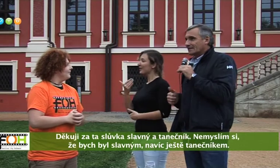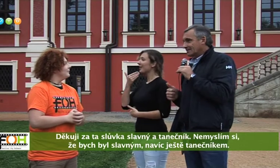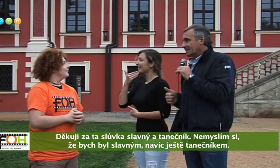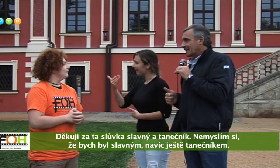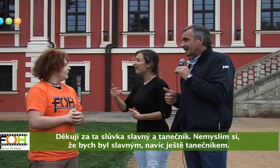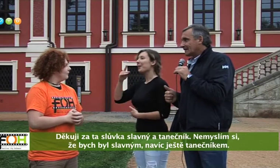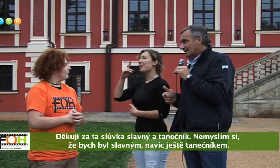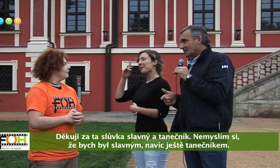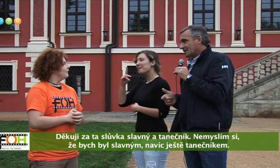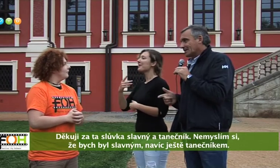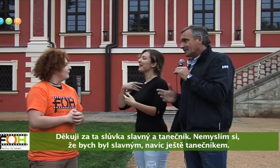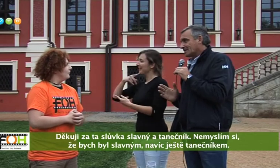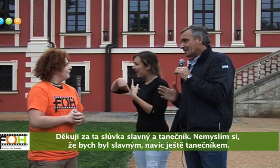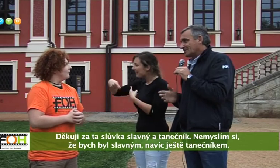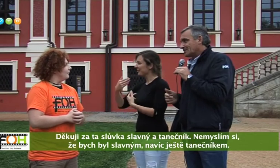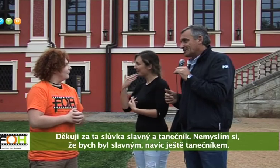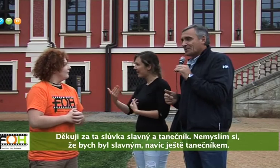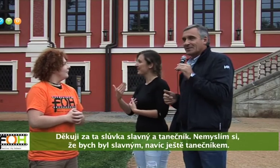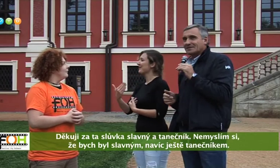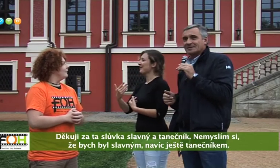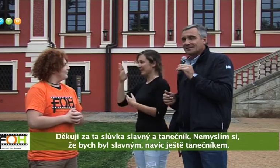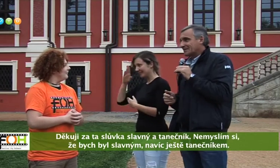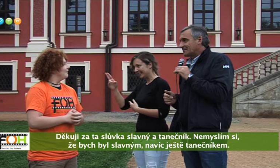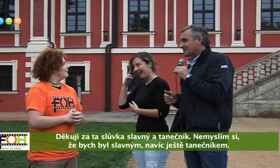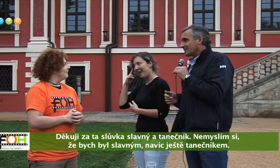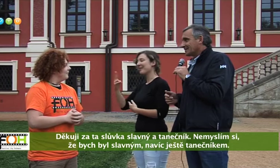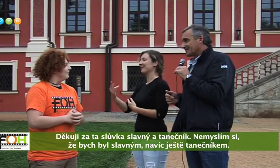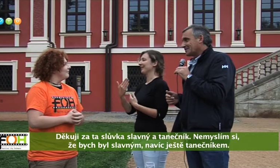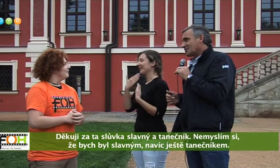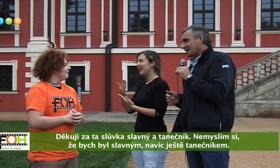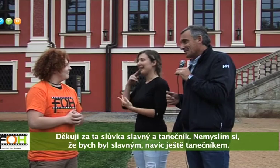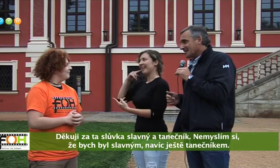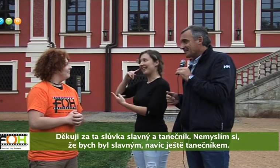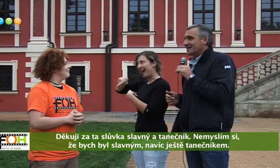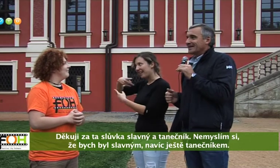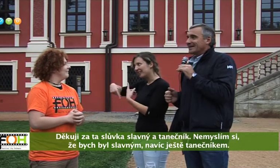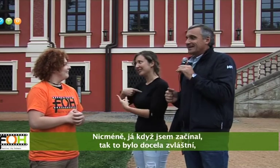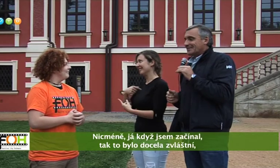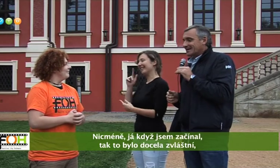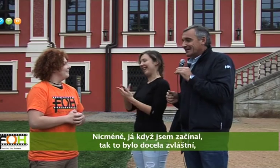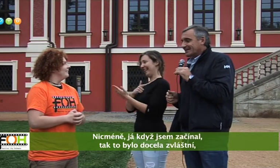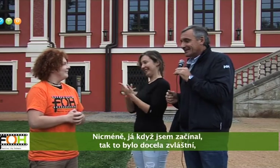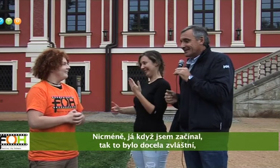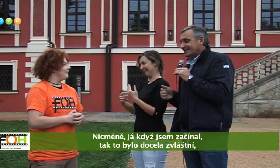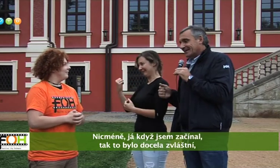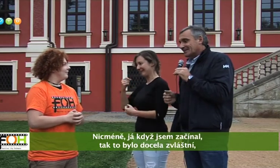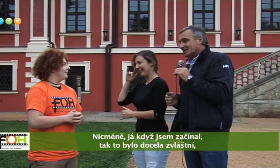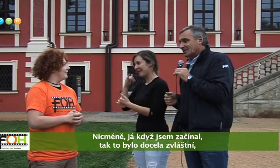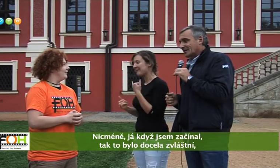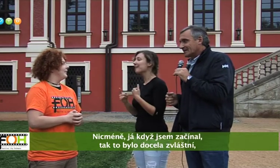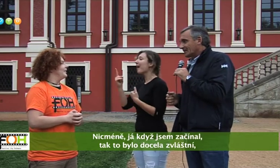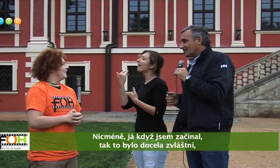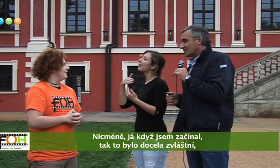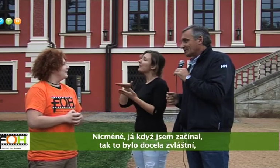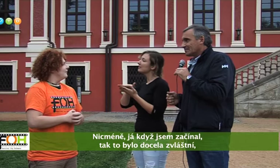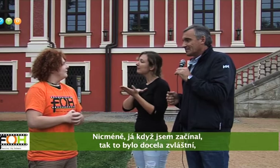slůvka slavný a tanečník. Nemyslím si, že bych byl slavným, navíc ještě tanečníkem. Nicméně, já když jsem